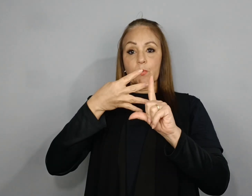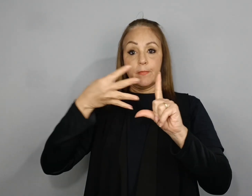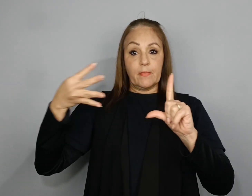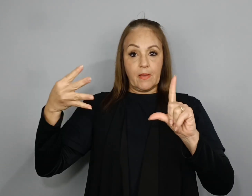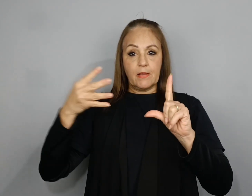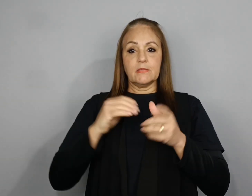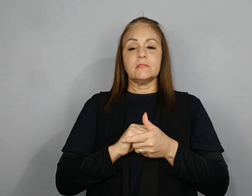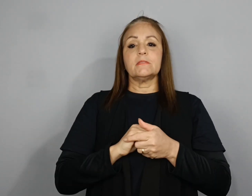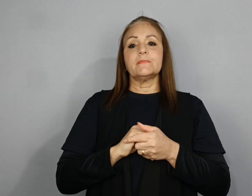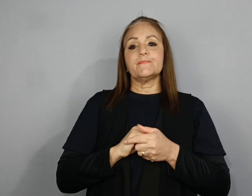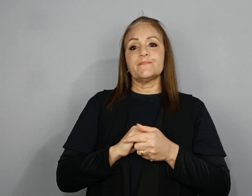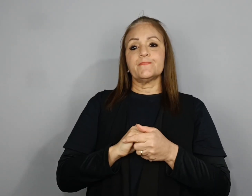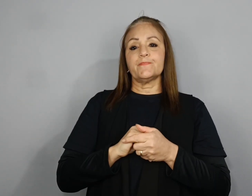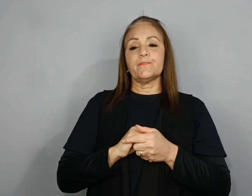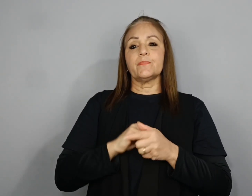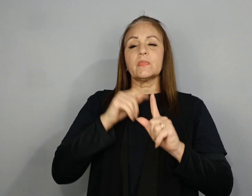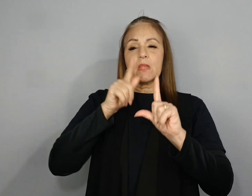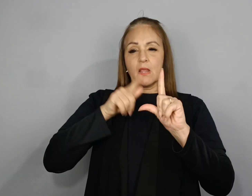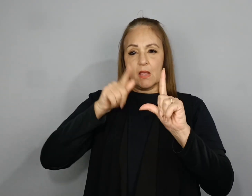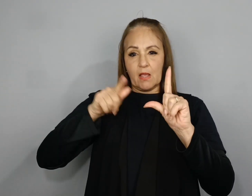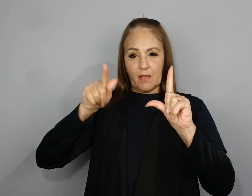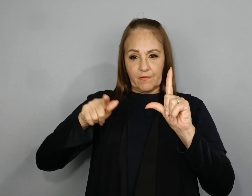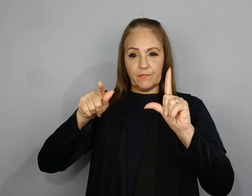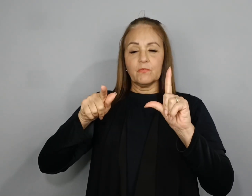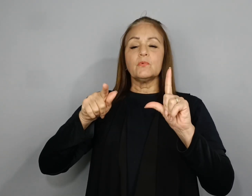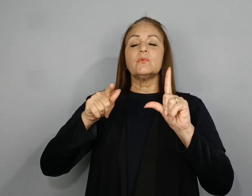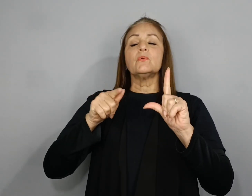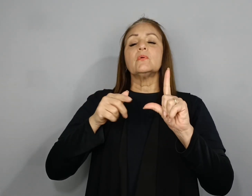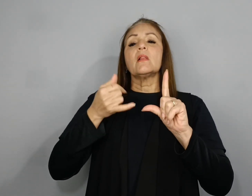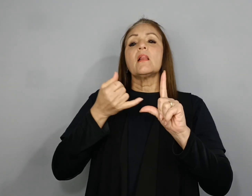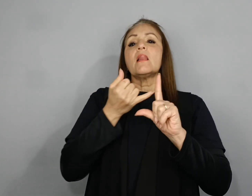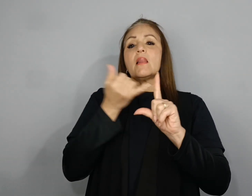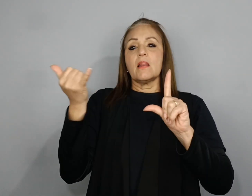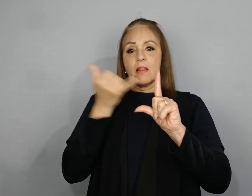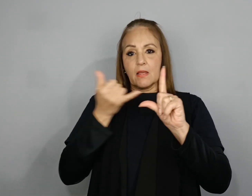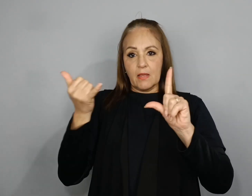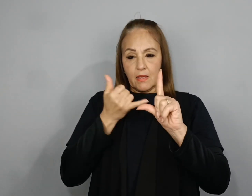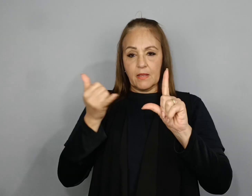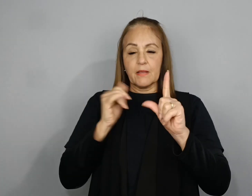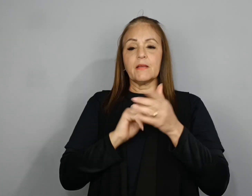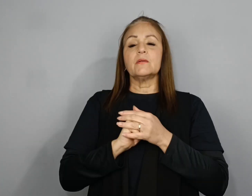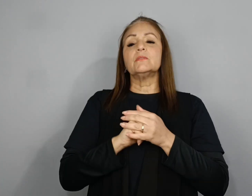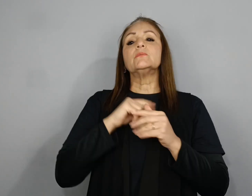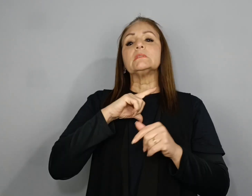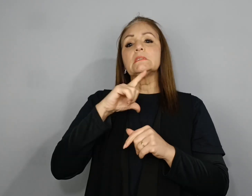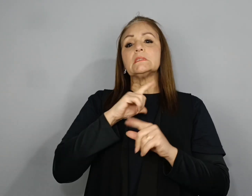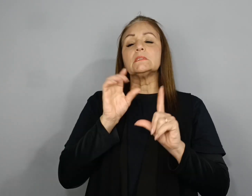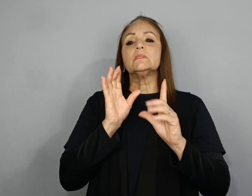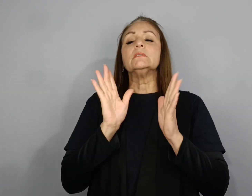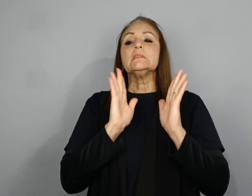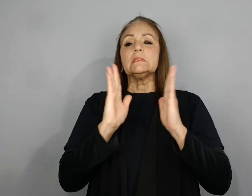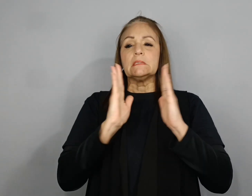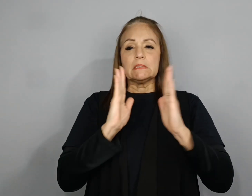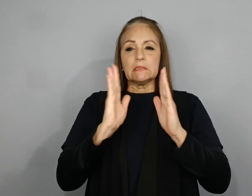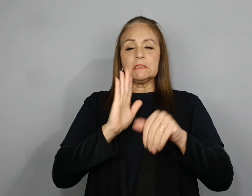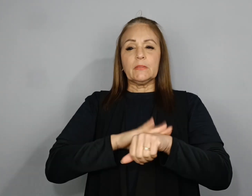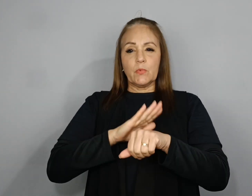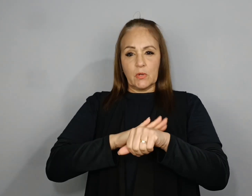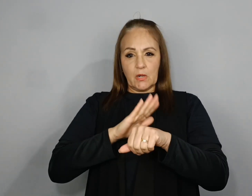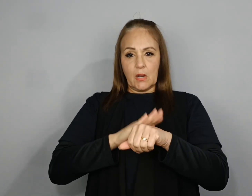Gráfico de linhas. Na representação gráfica de uma série temporal do gráfico de linhas, geralmente é